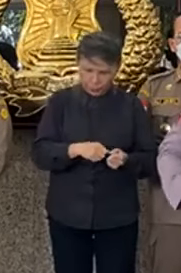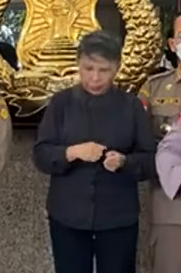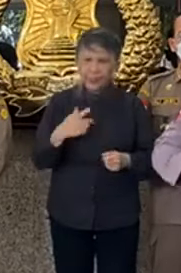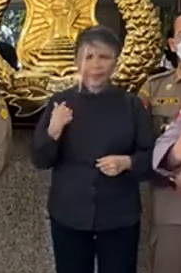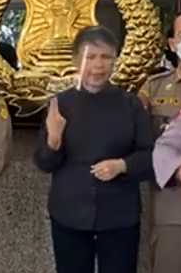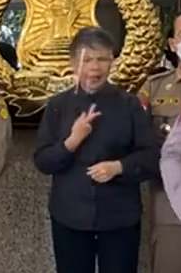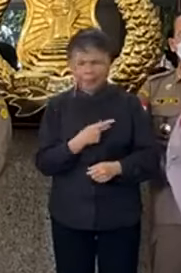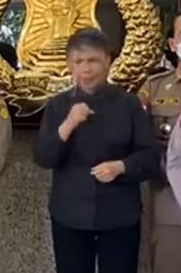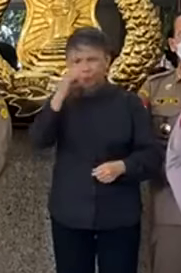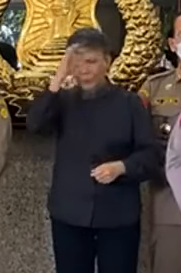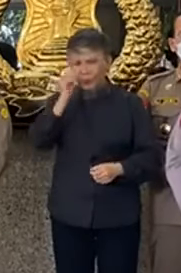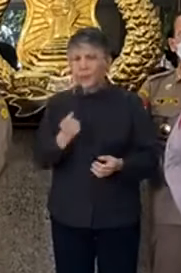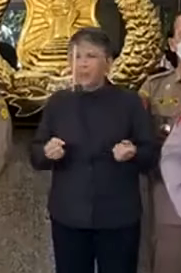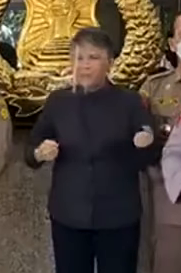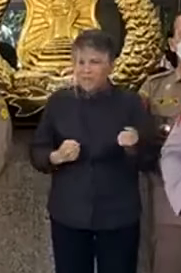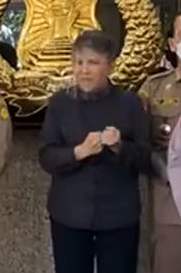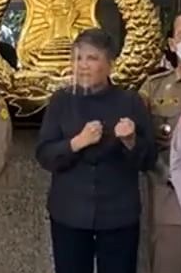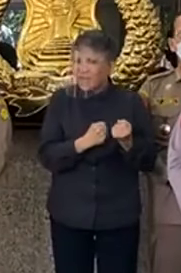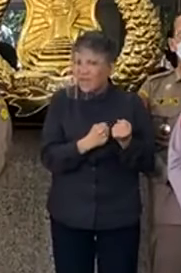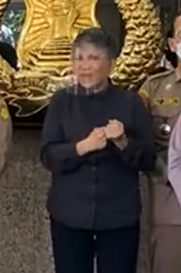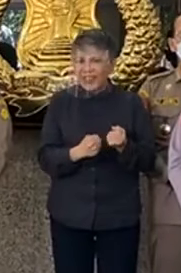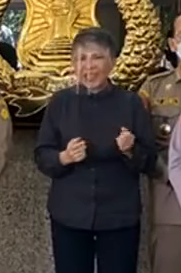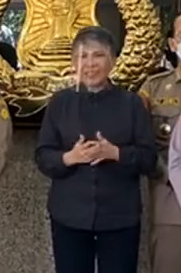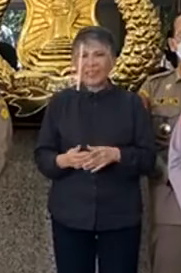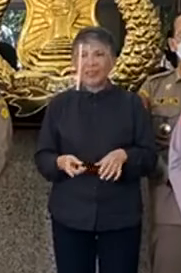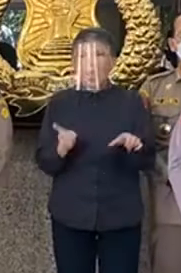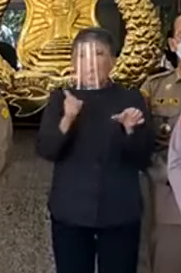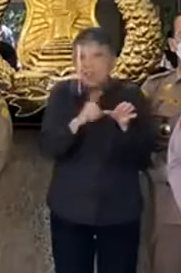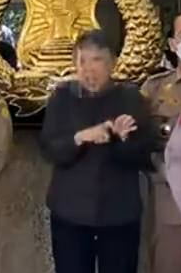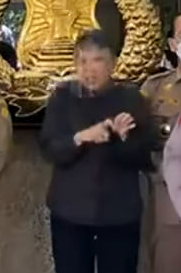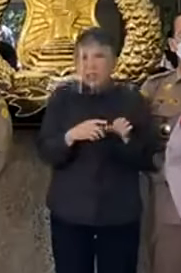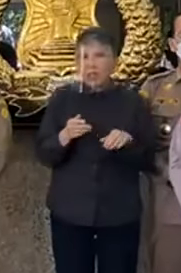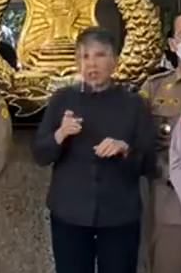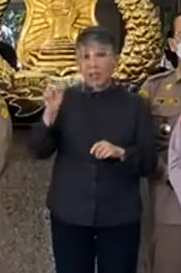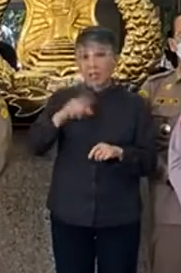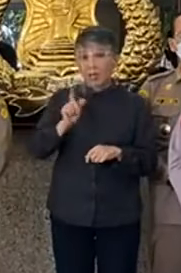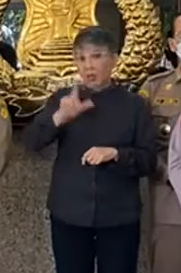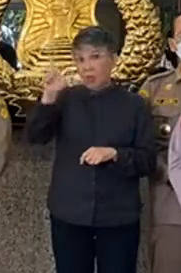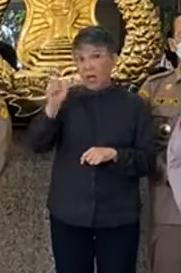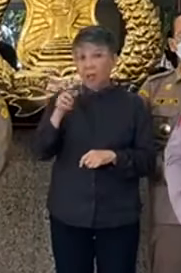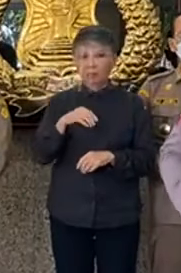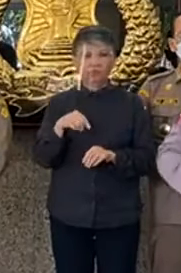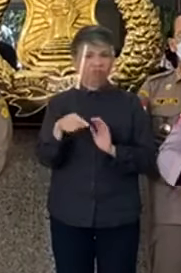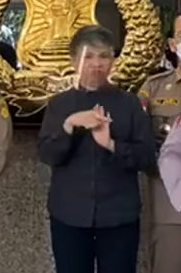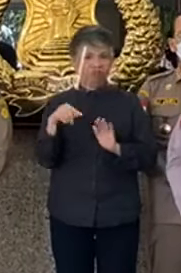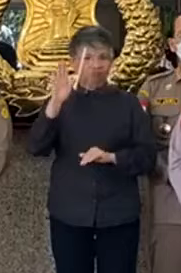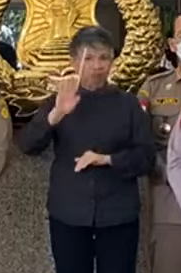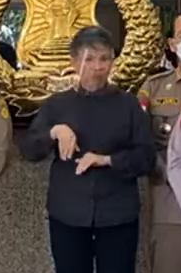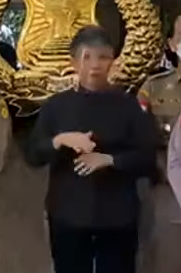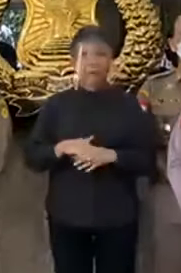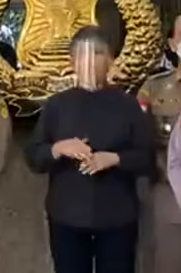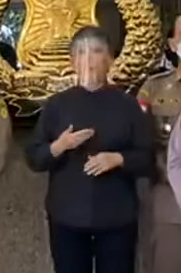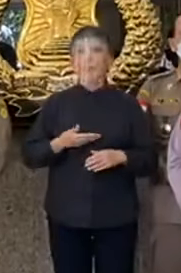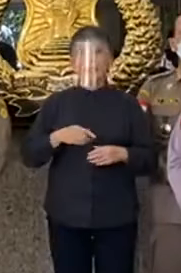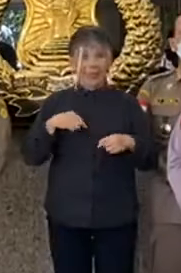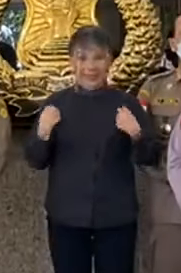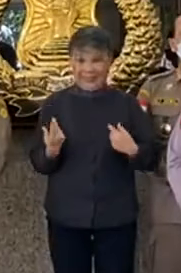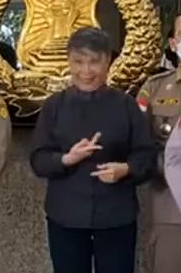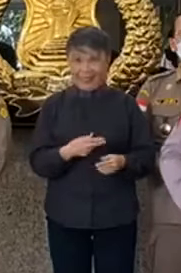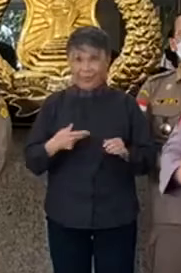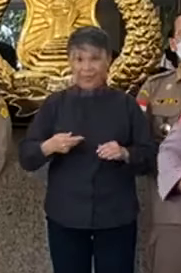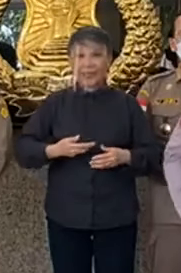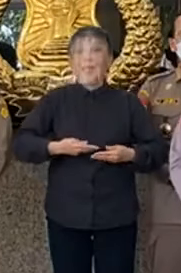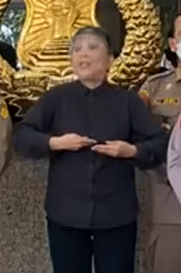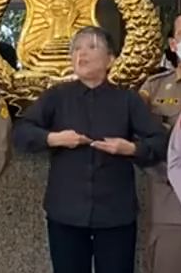dukung ke depan. Ketergantungan-ketergantungan seperti ini bisa kita kurangi, dan ekspor kita bisa kita